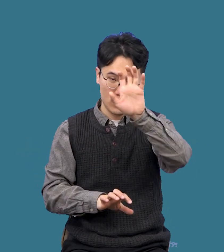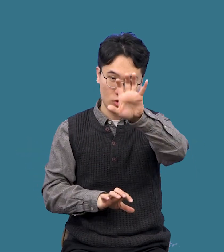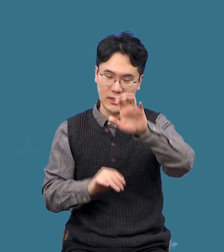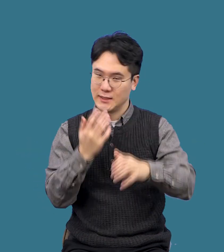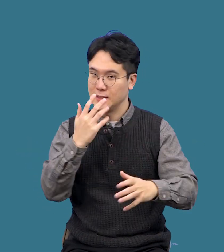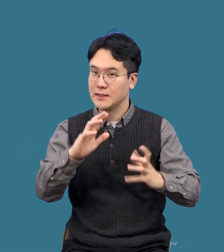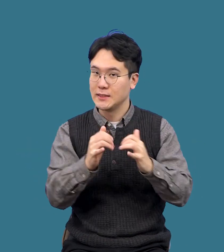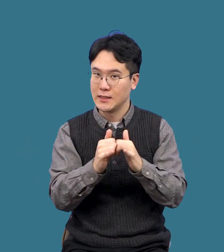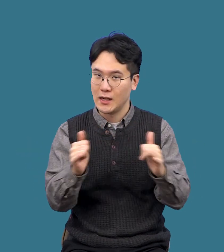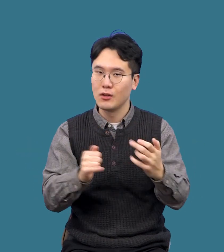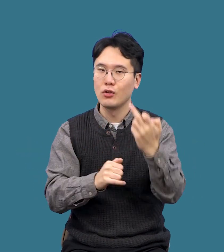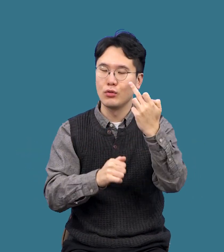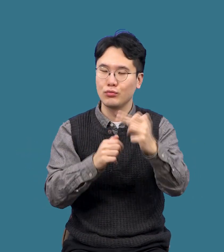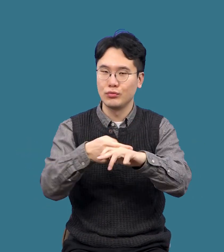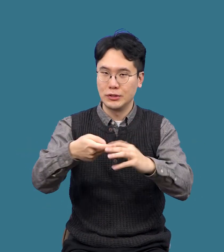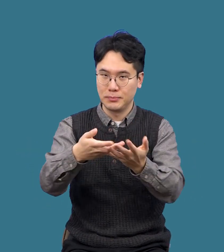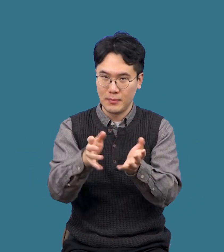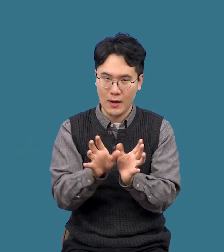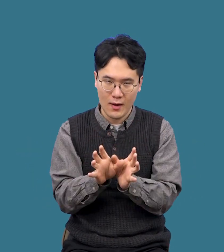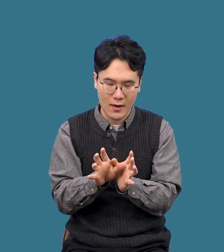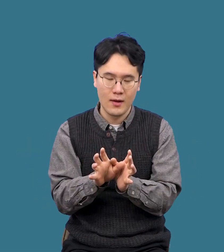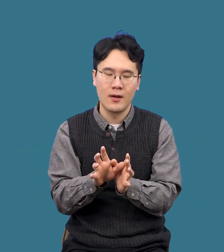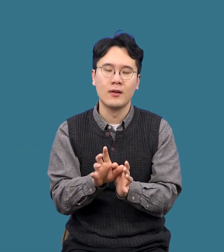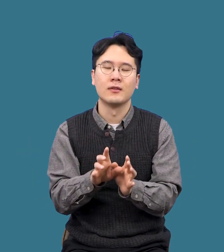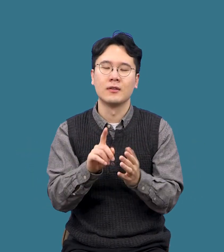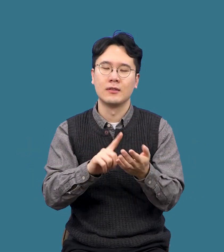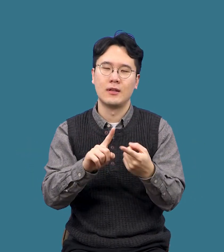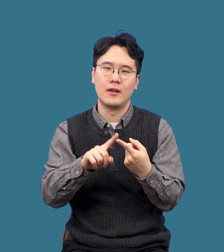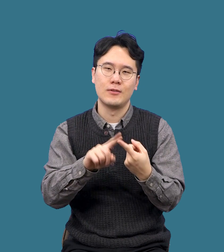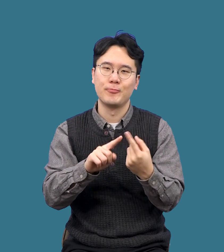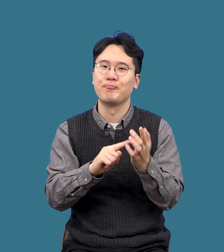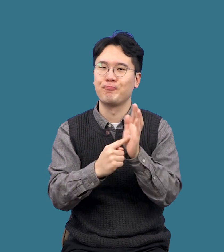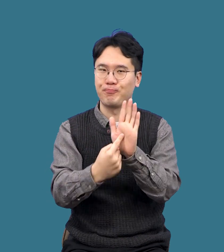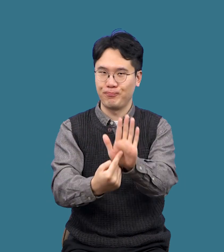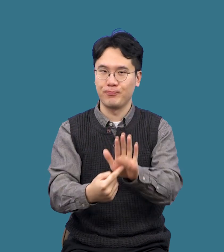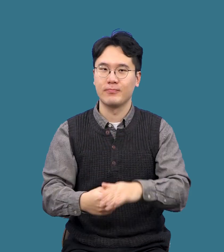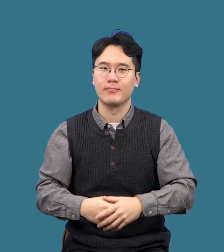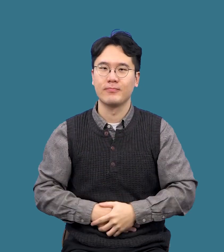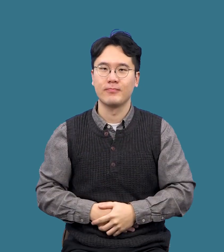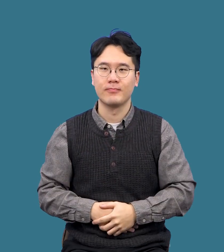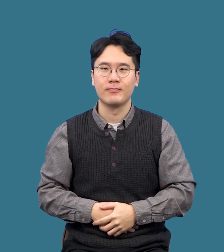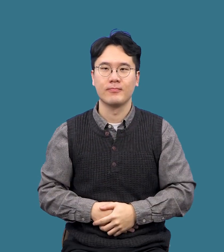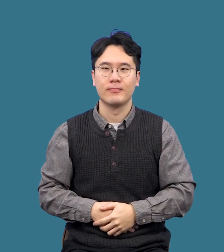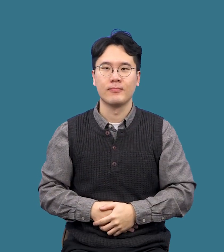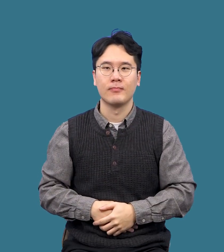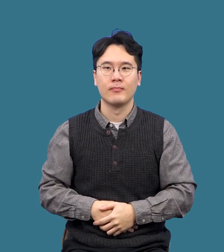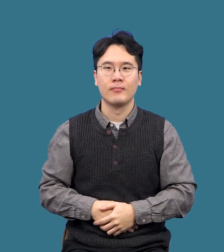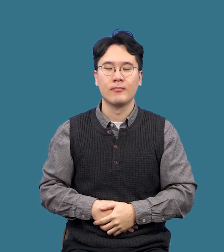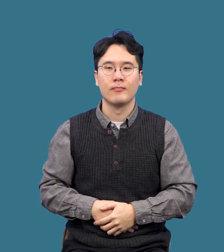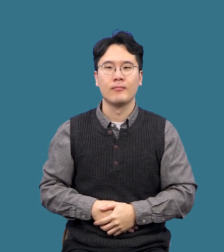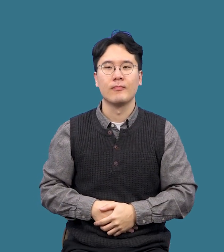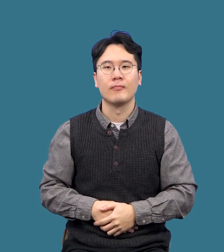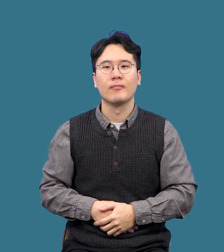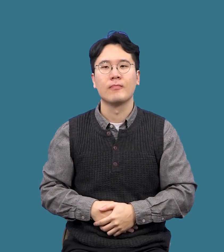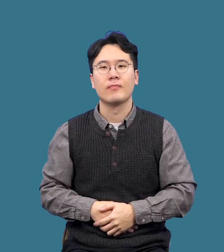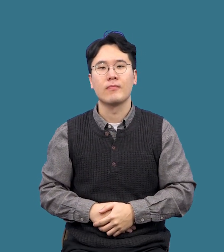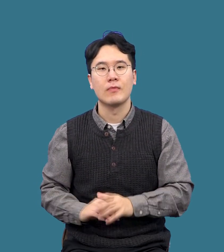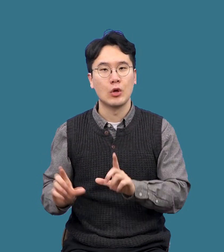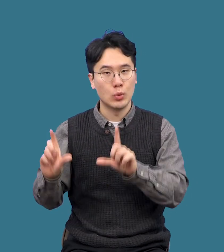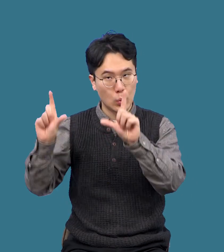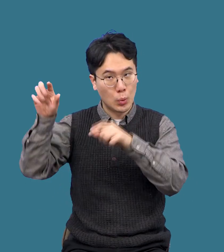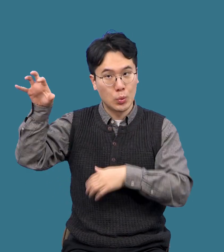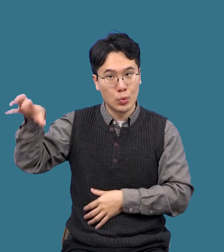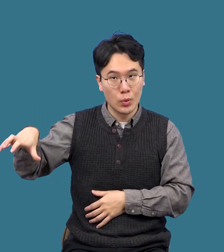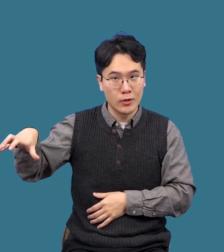어떻게 배치되는가를 보여주고 있습니다. 그리고 동쪽에서 먼저 시작해요. 동쪽에서